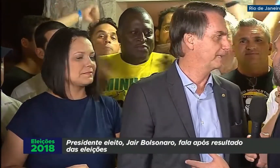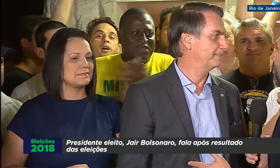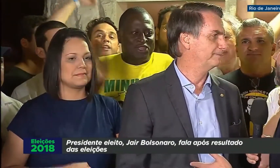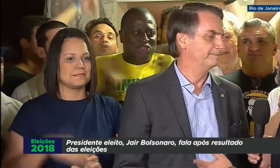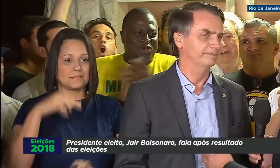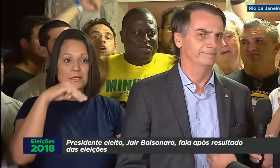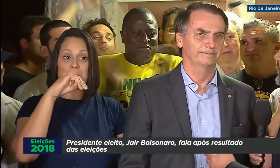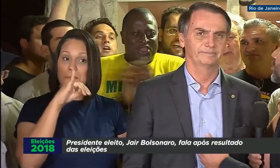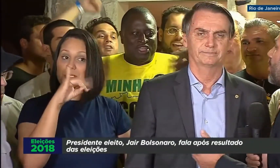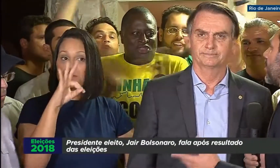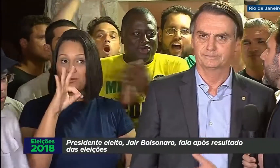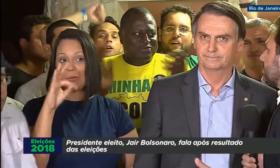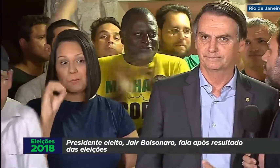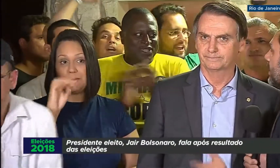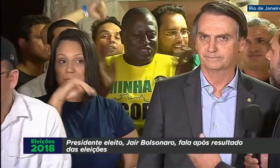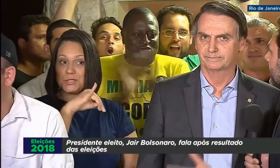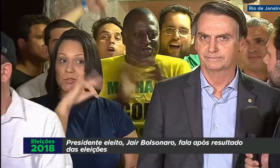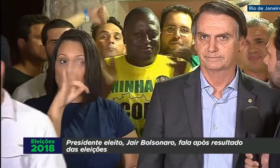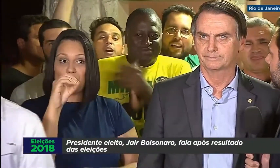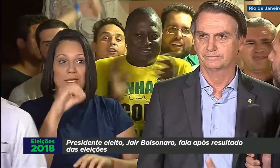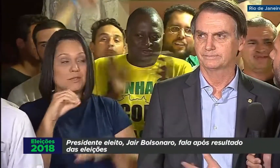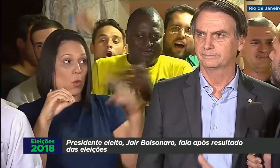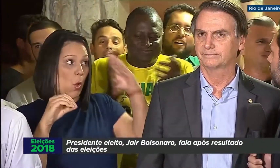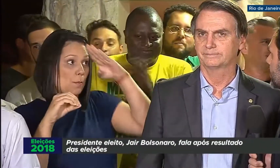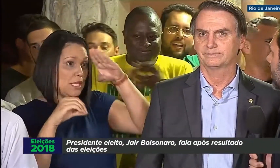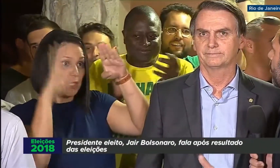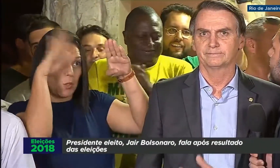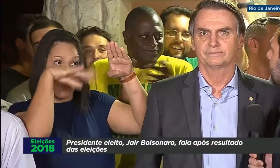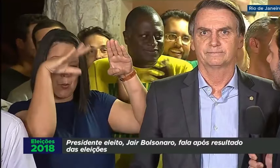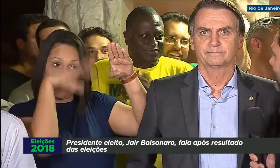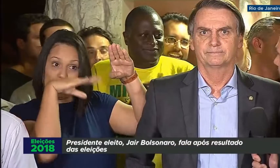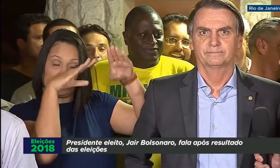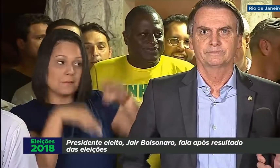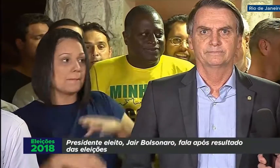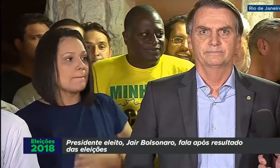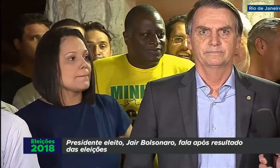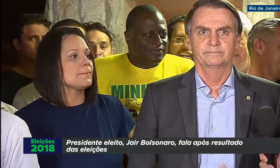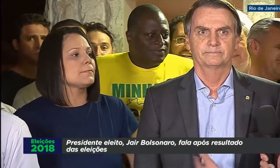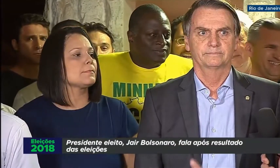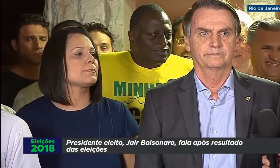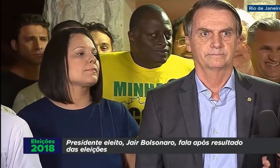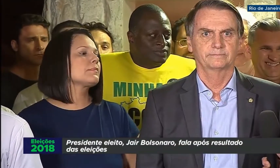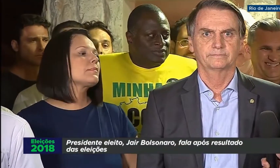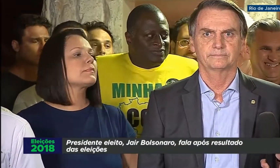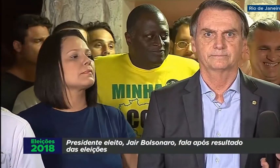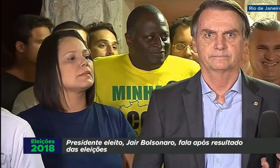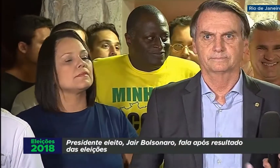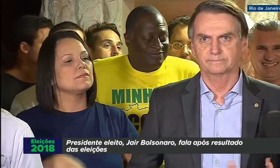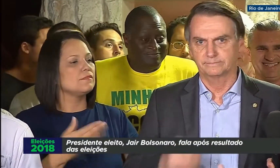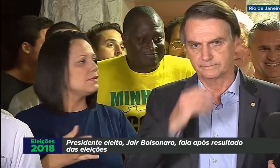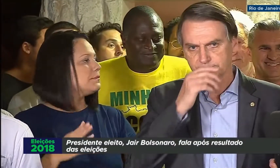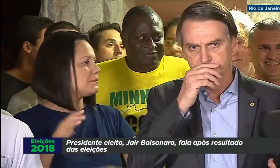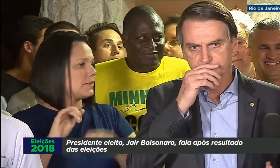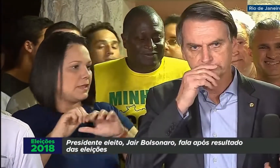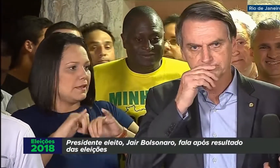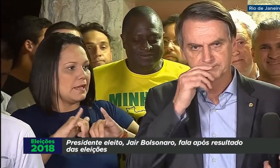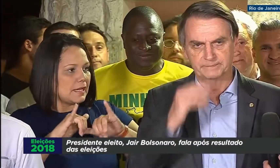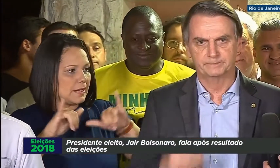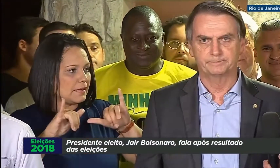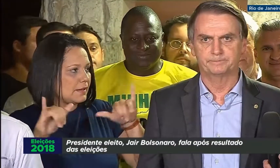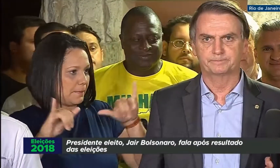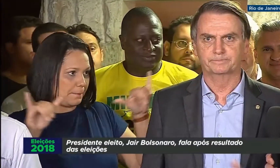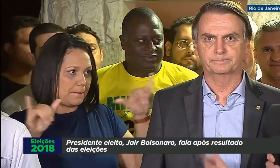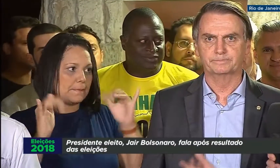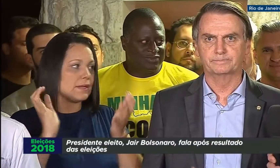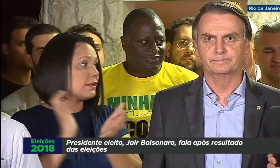O senhor reafirmou mais uma vez o compromisso com a democracia, com a Constituição, com as liberdades. Durante a campanha, houve momentos de divisão entre